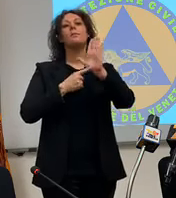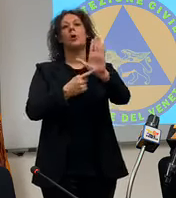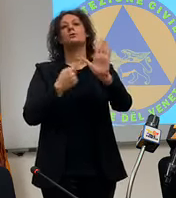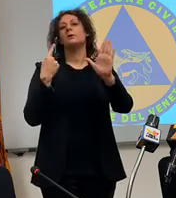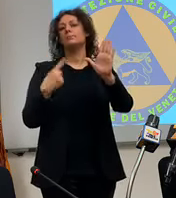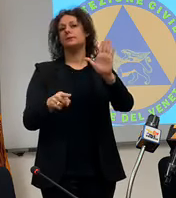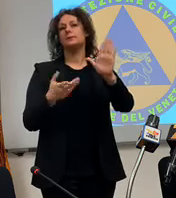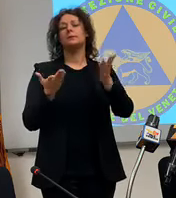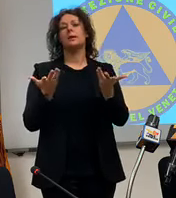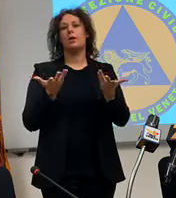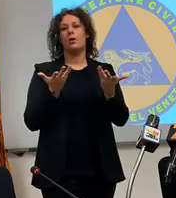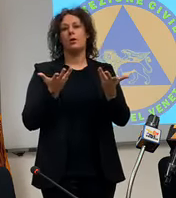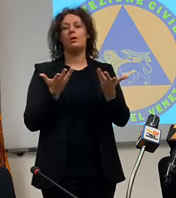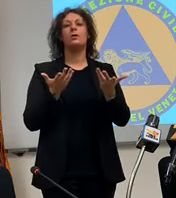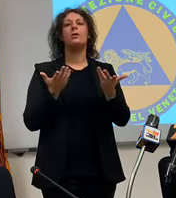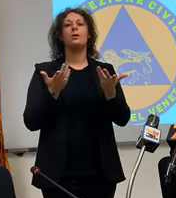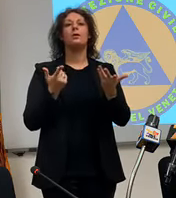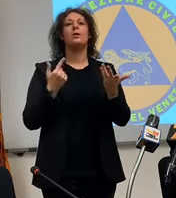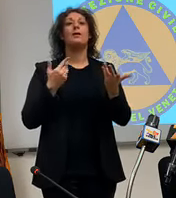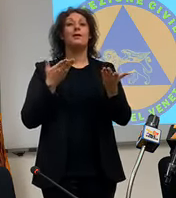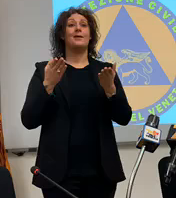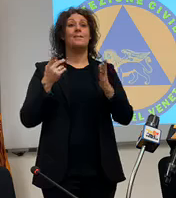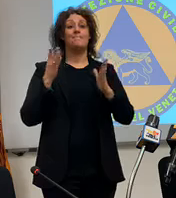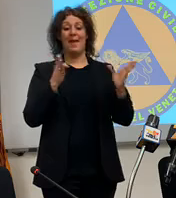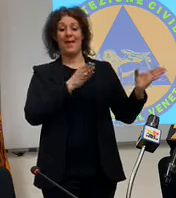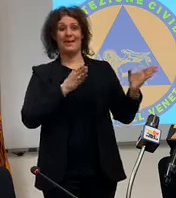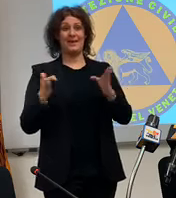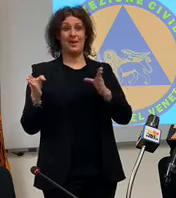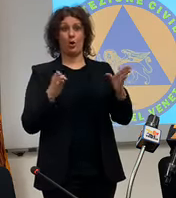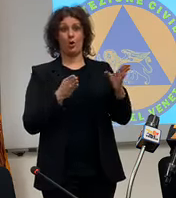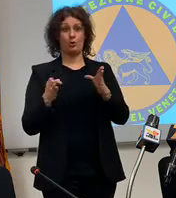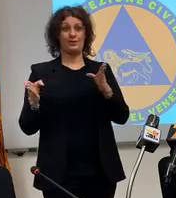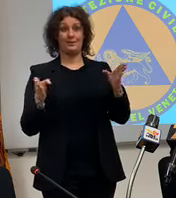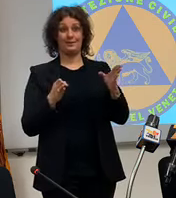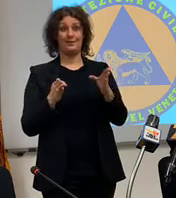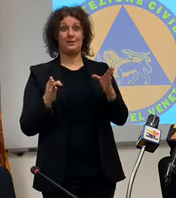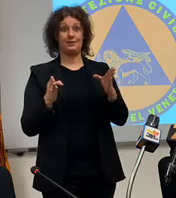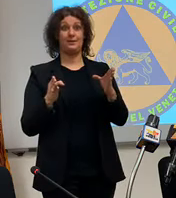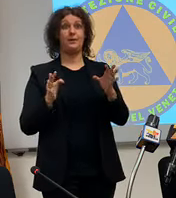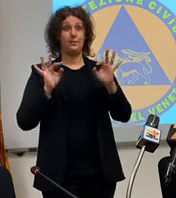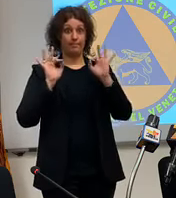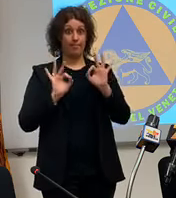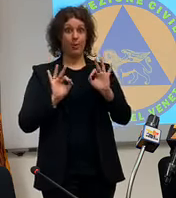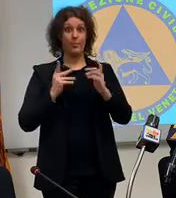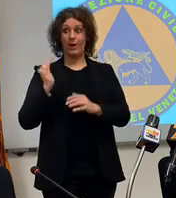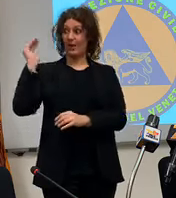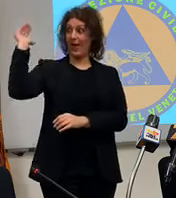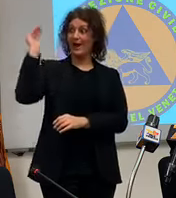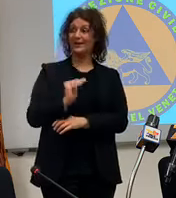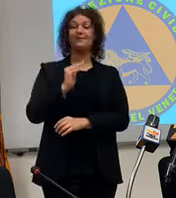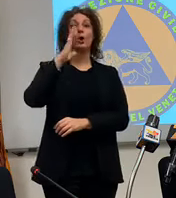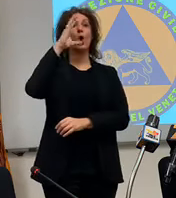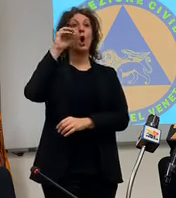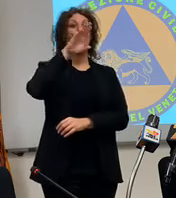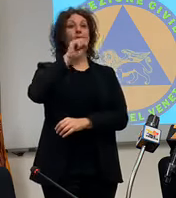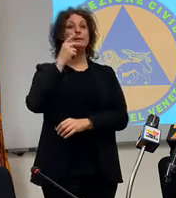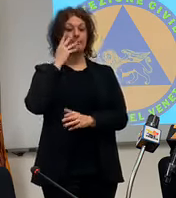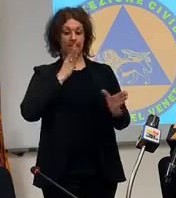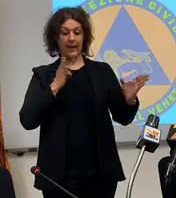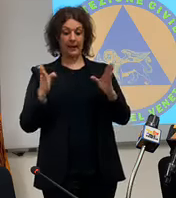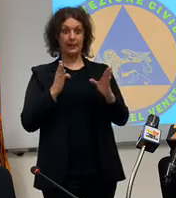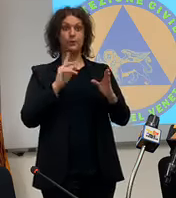di una eccesso di mortalità che abbiamo riscontrato in questi periodi che coincide con i due periodi di Maggiore circolazione del